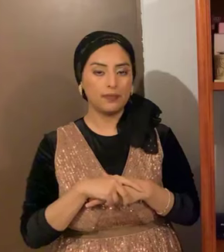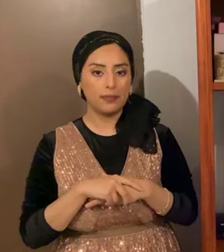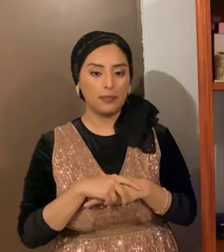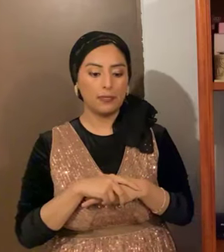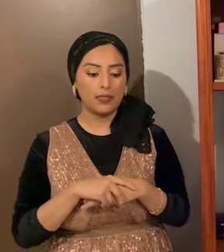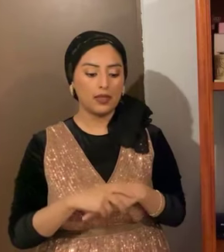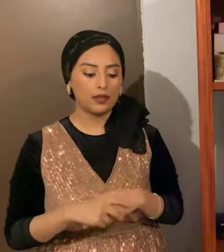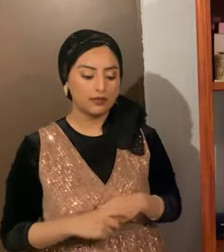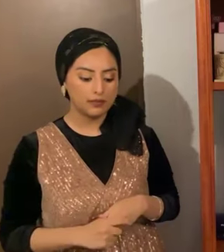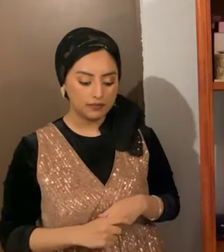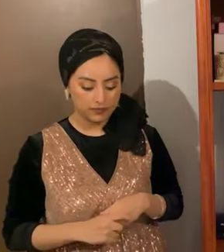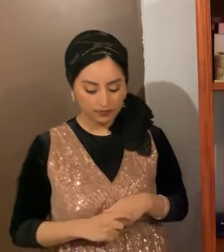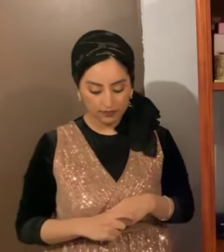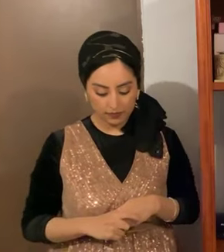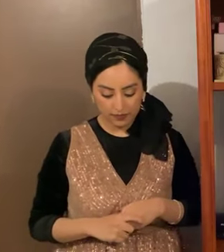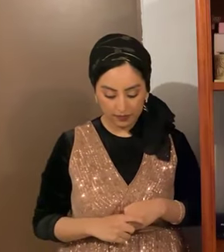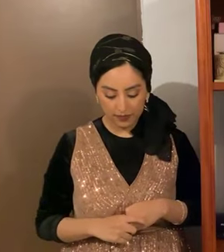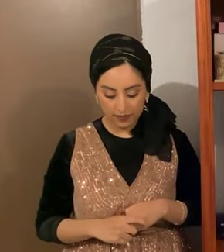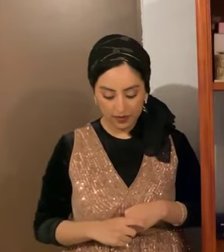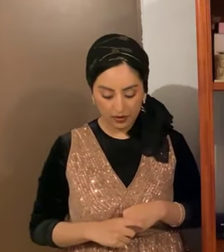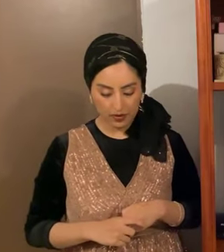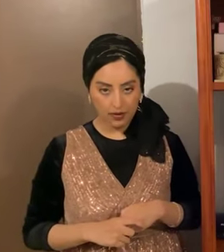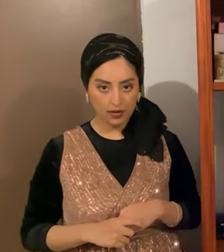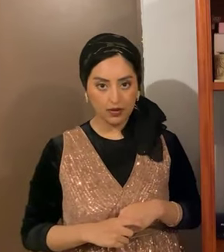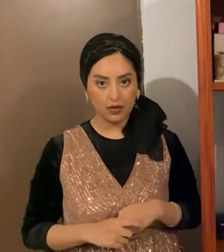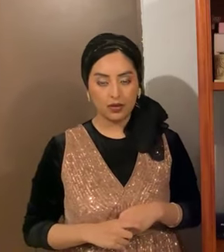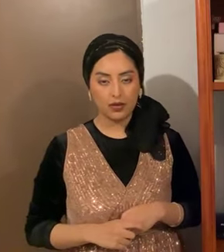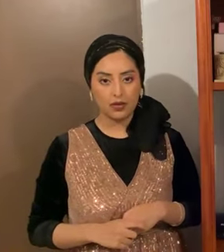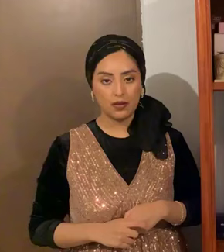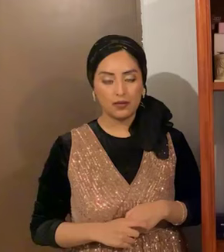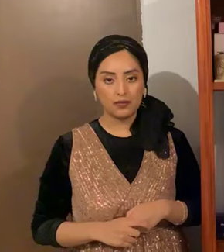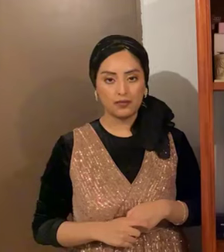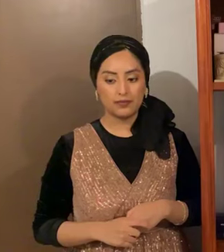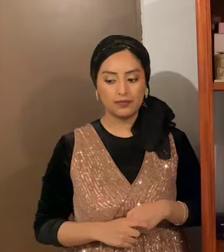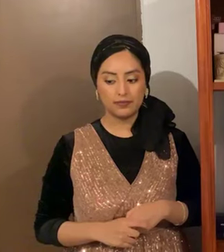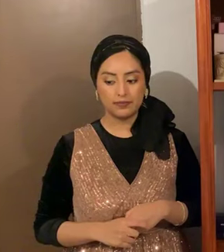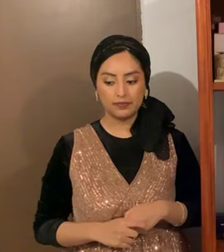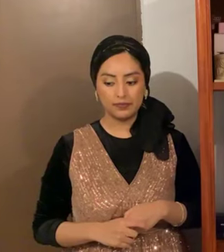sobre todo vamos a tomar la expulsión de los judíos.